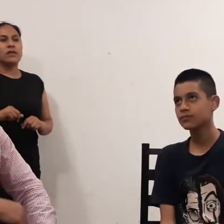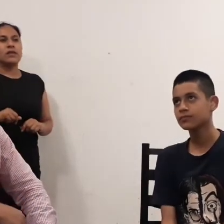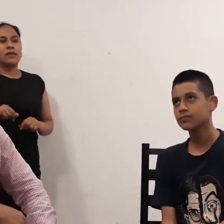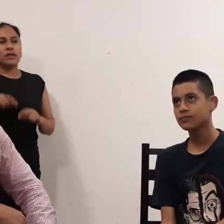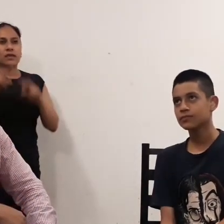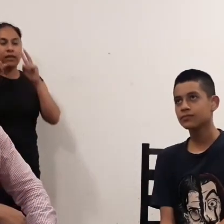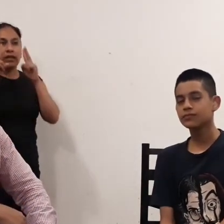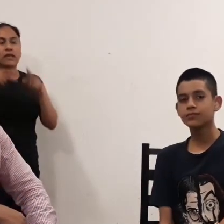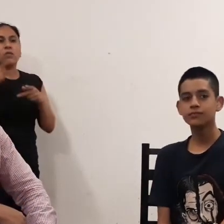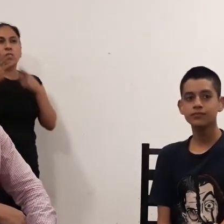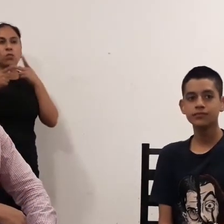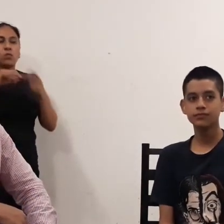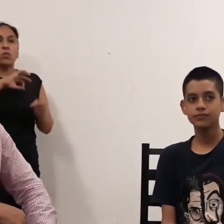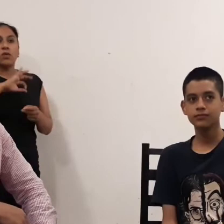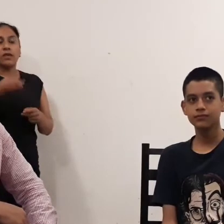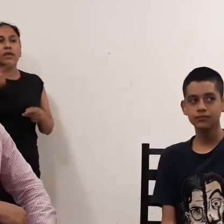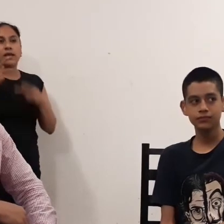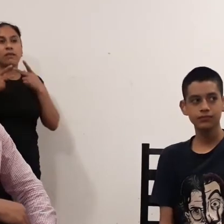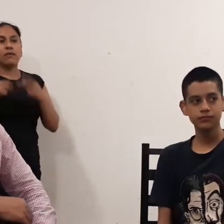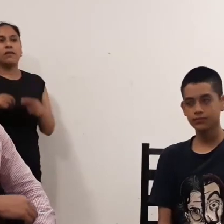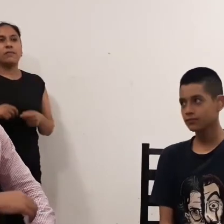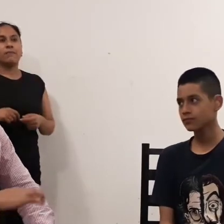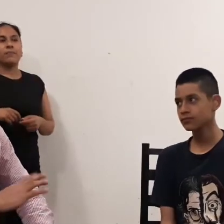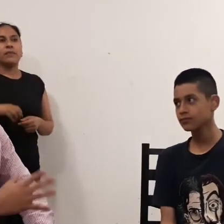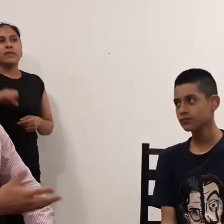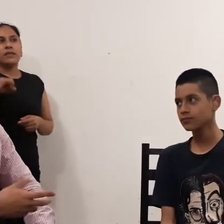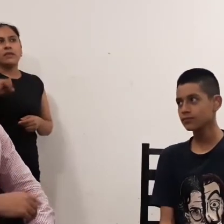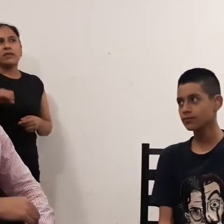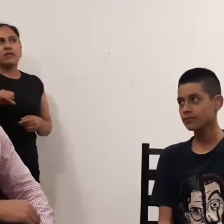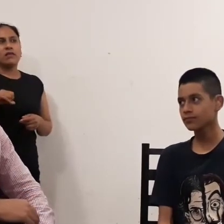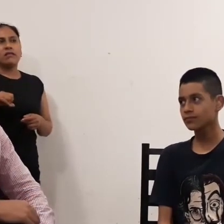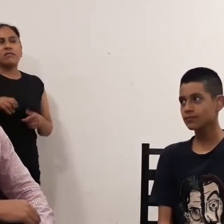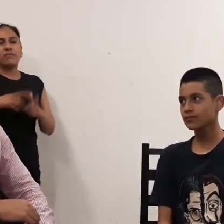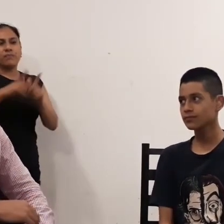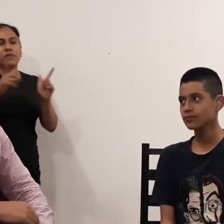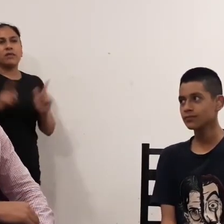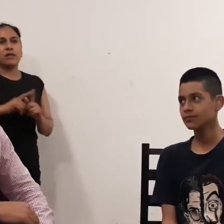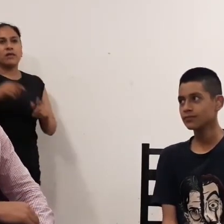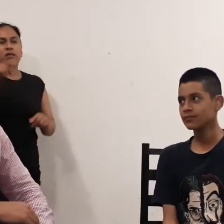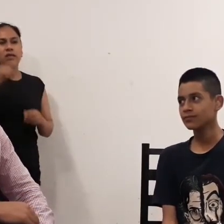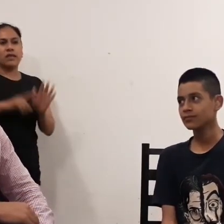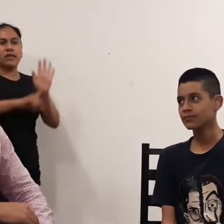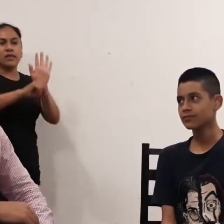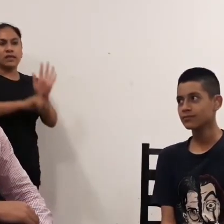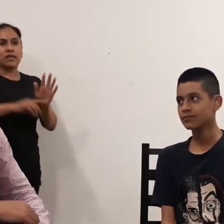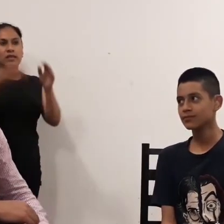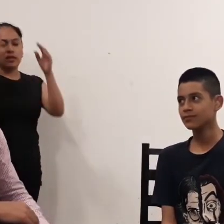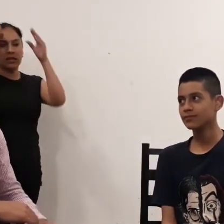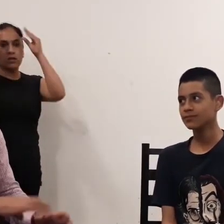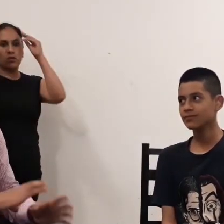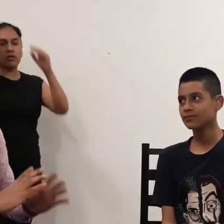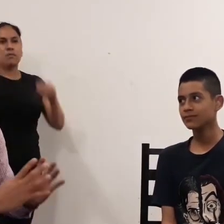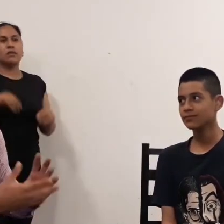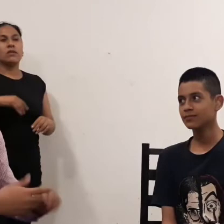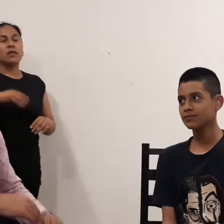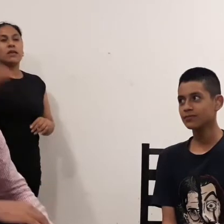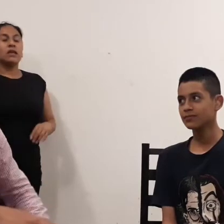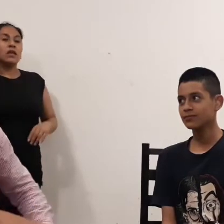las palabras también. Y pues en general darle conocimientos para que él pueda a lo mejor en un